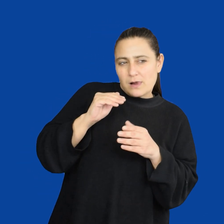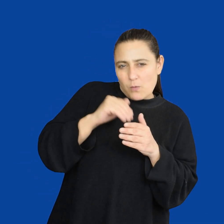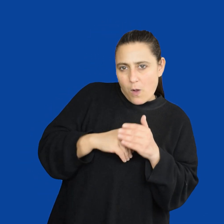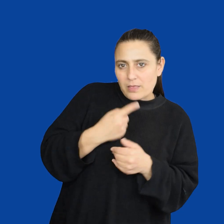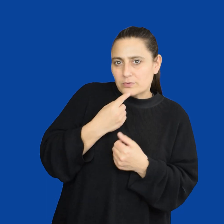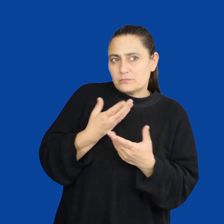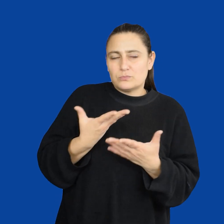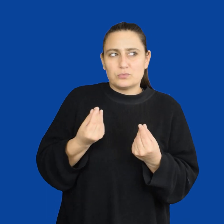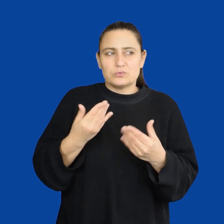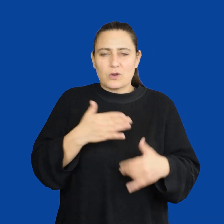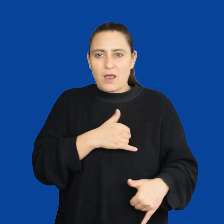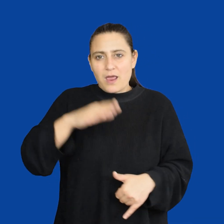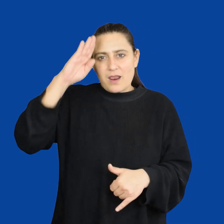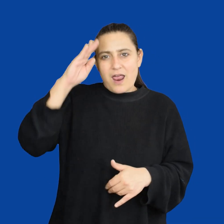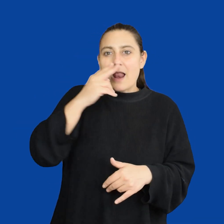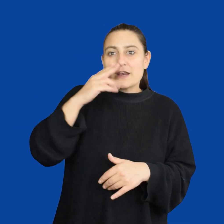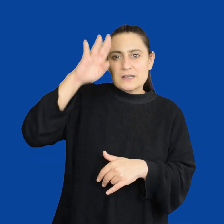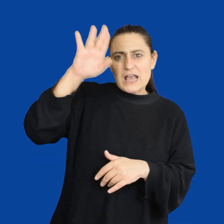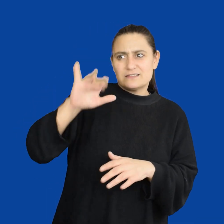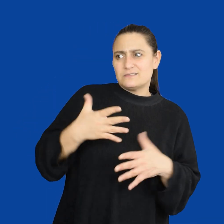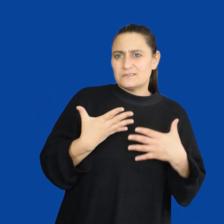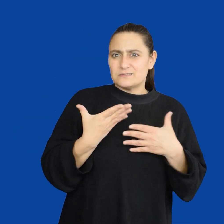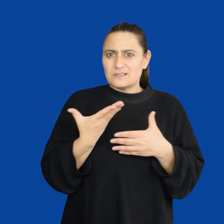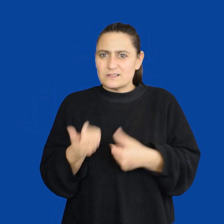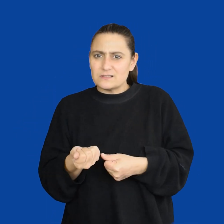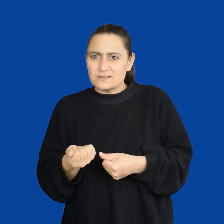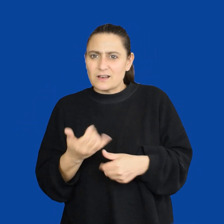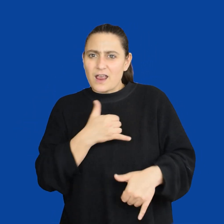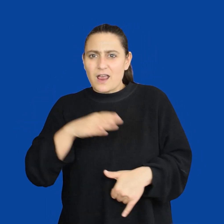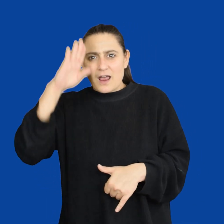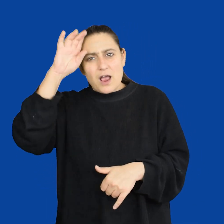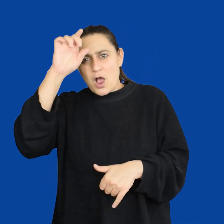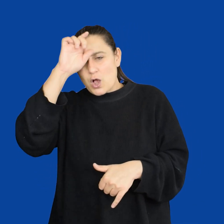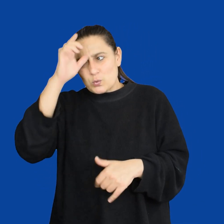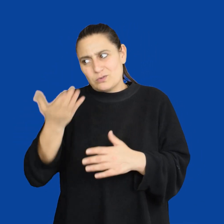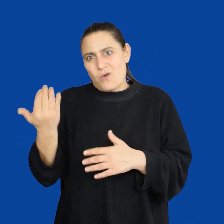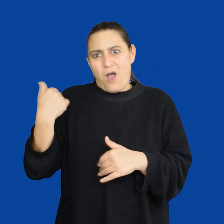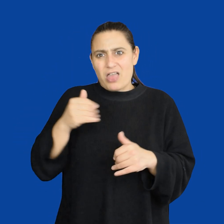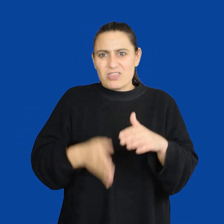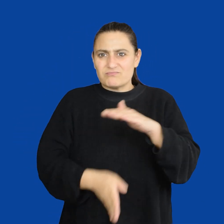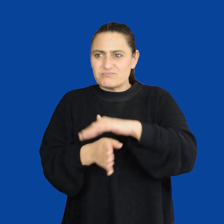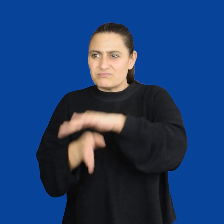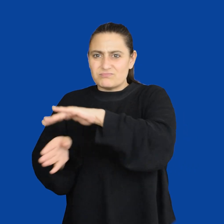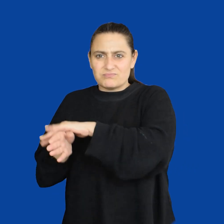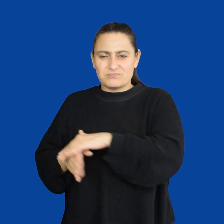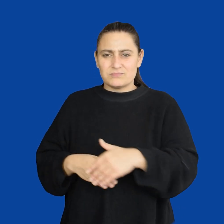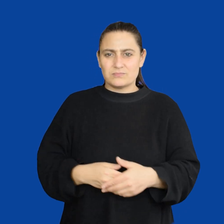o implícito, pues muchos generales del ejército nazi habían servido como asesores del ejército turco durante